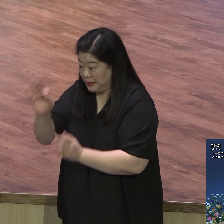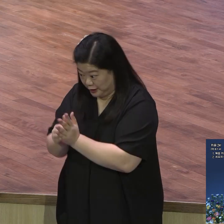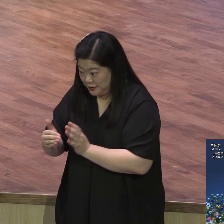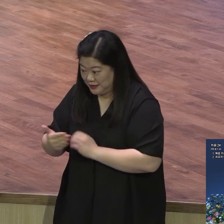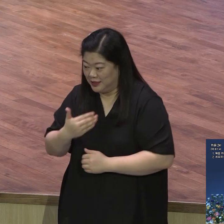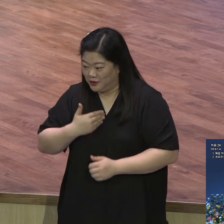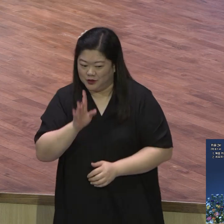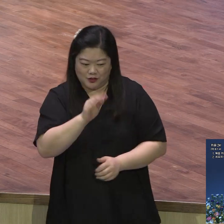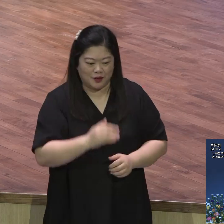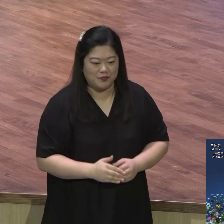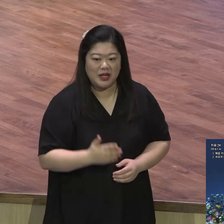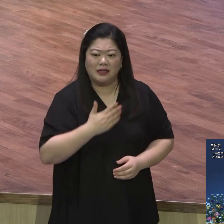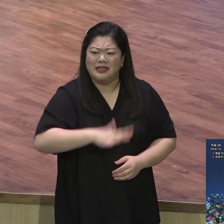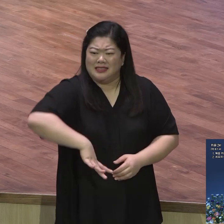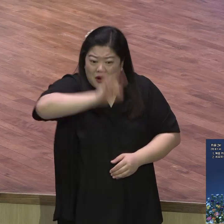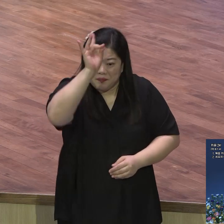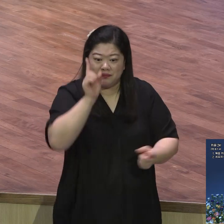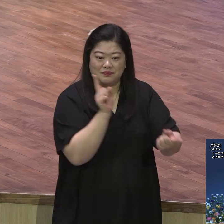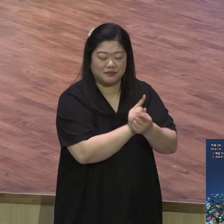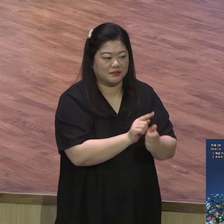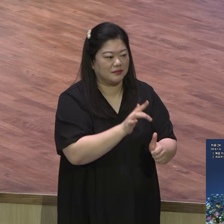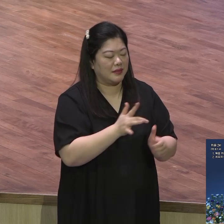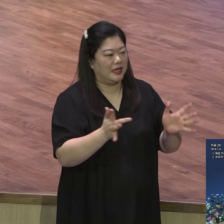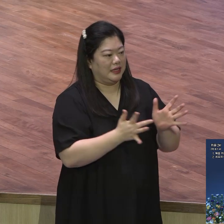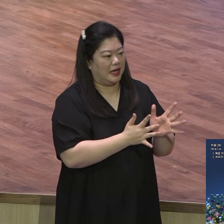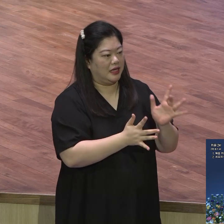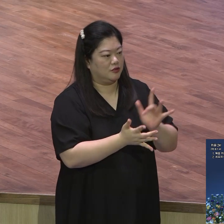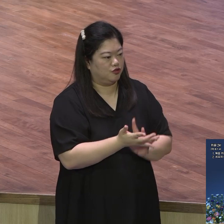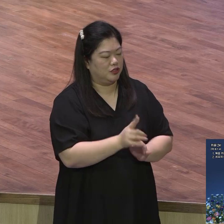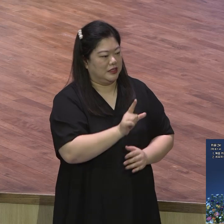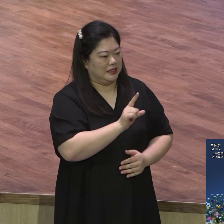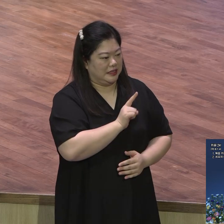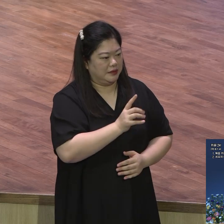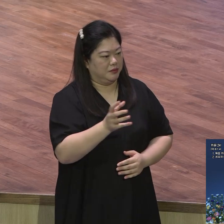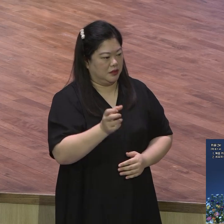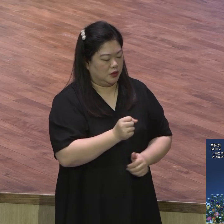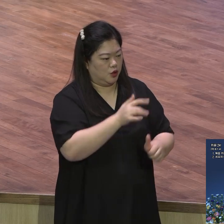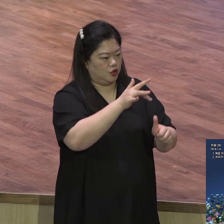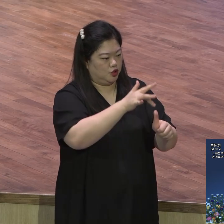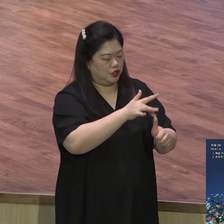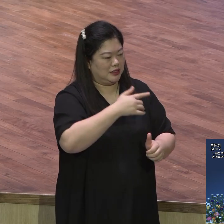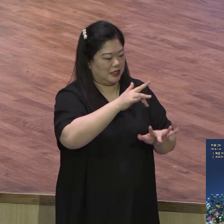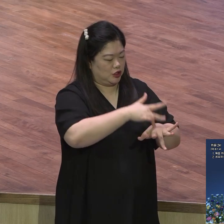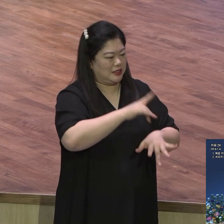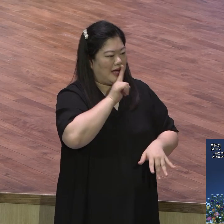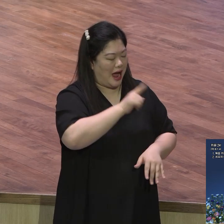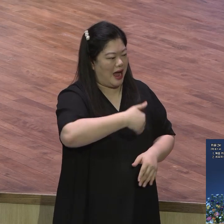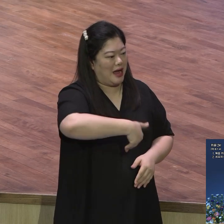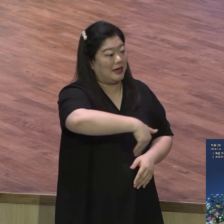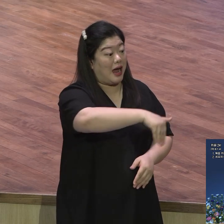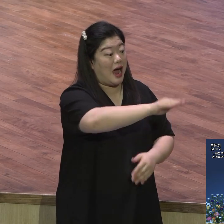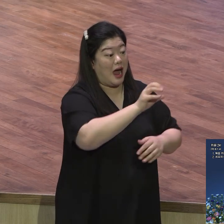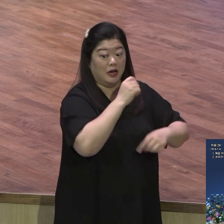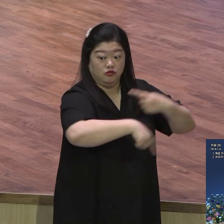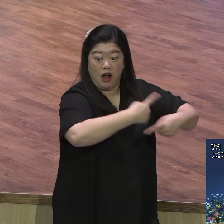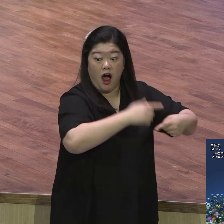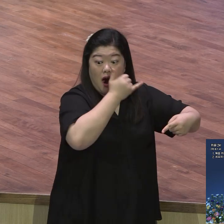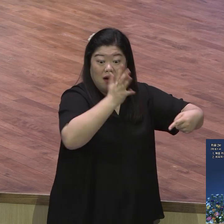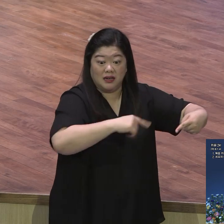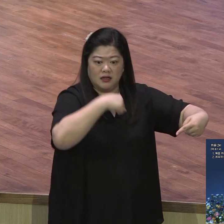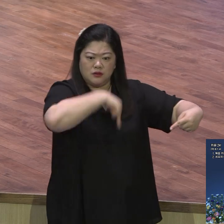얼마나 어색한지 처음에는 예수님 이름으로 귀신아 나가라. 그렇게 말하면서 난 안 믿어지더라고. 진짜